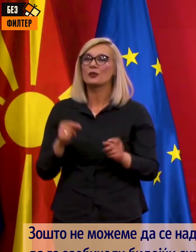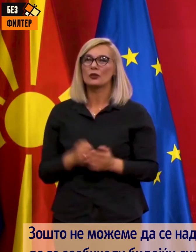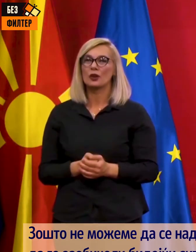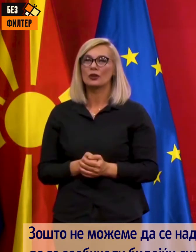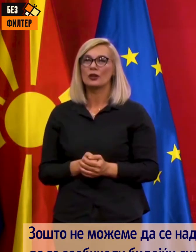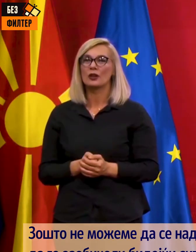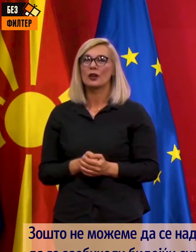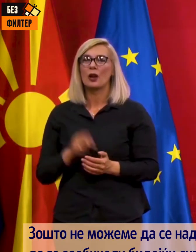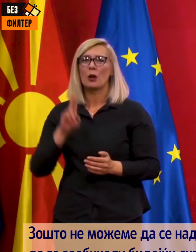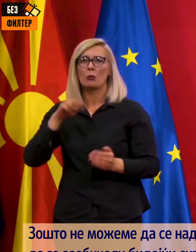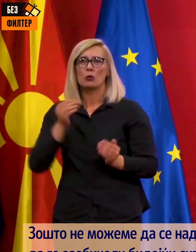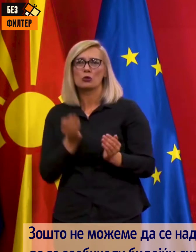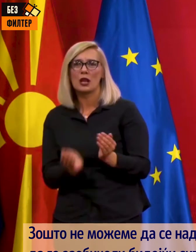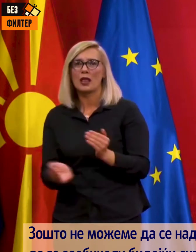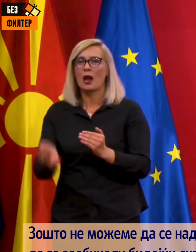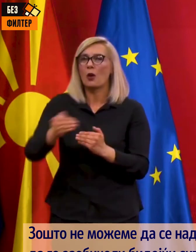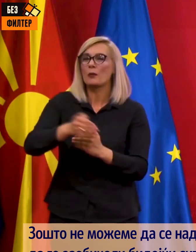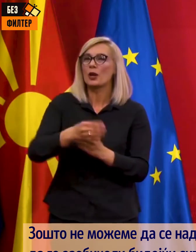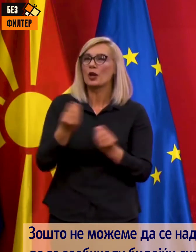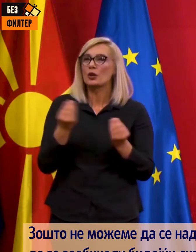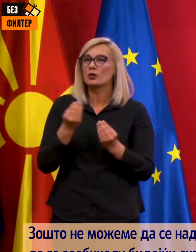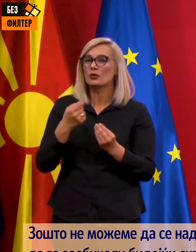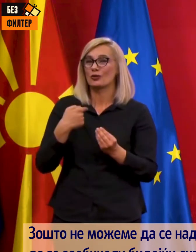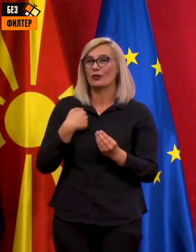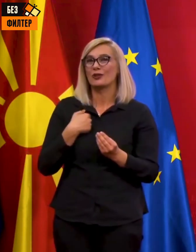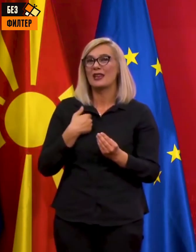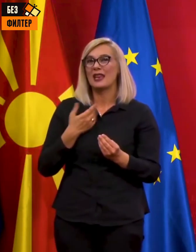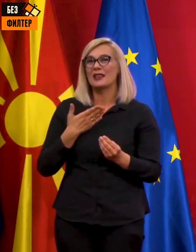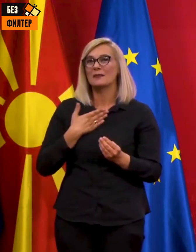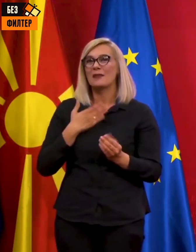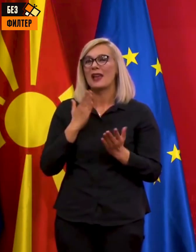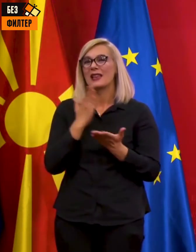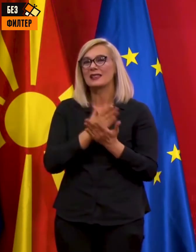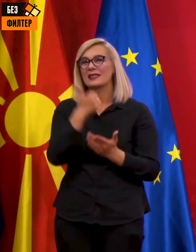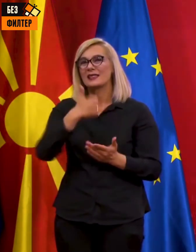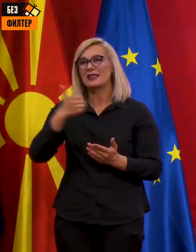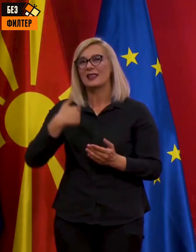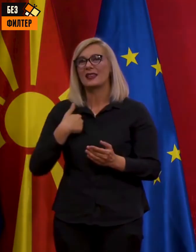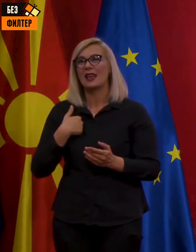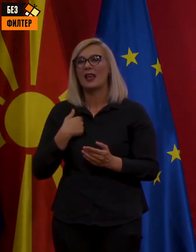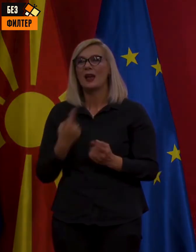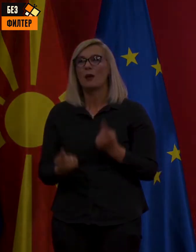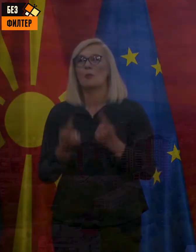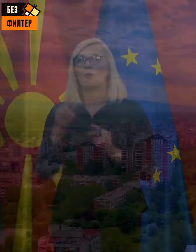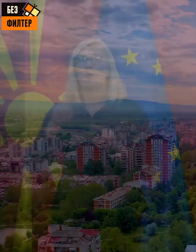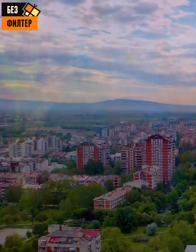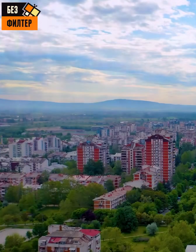да го заобиколи, бидејќи сите сме потенцијална жртва. Благодарам.